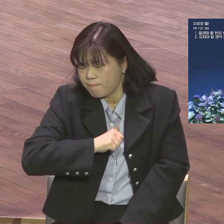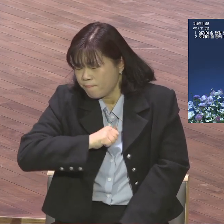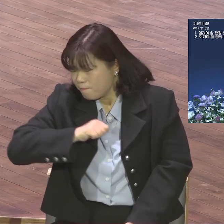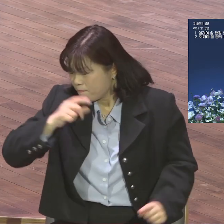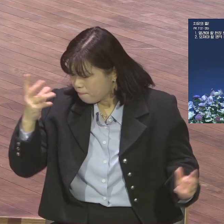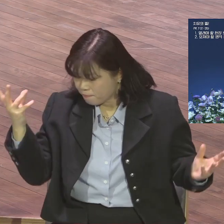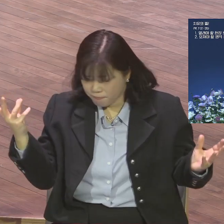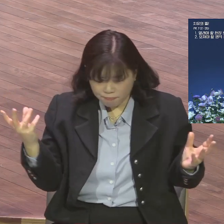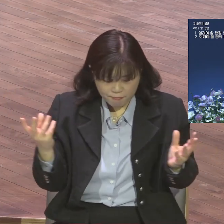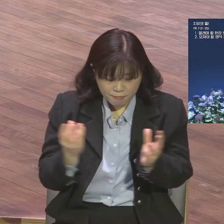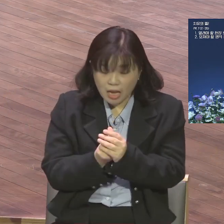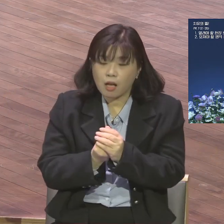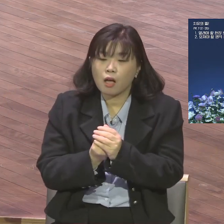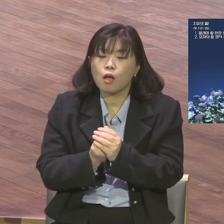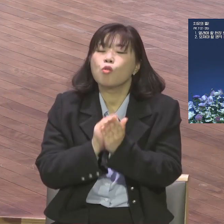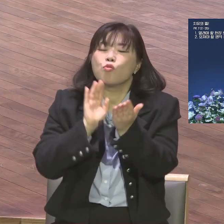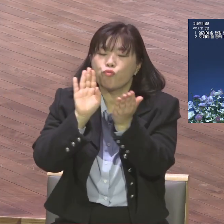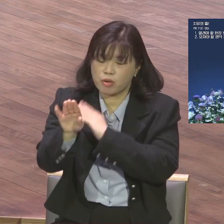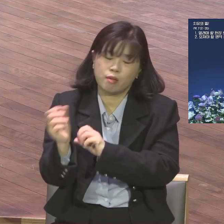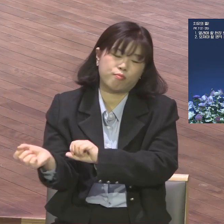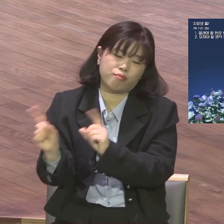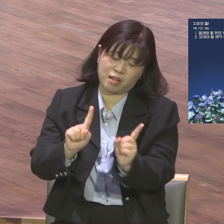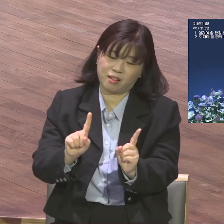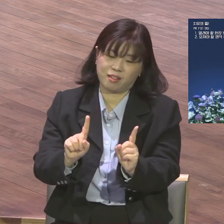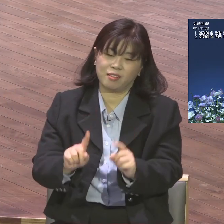고통을 다 체험을 했습니다.